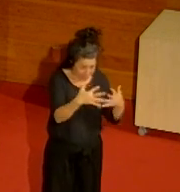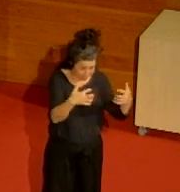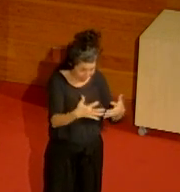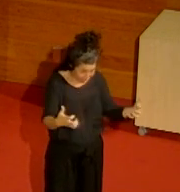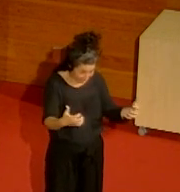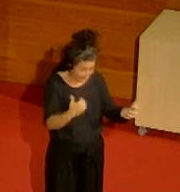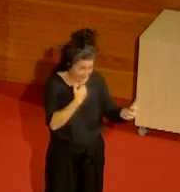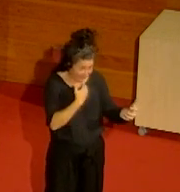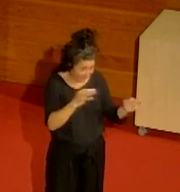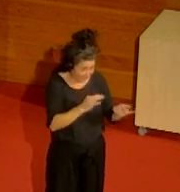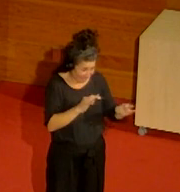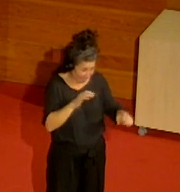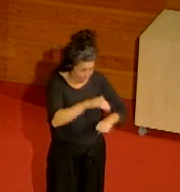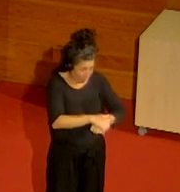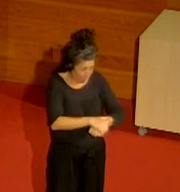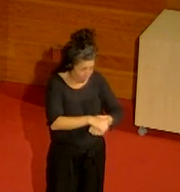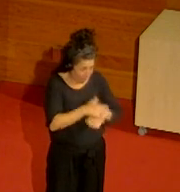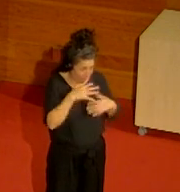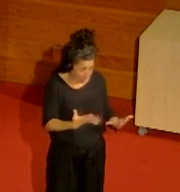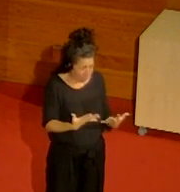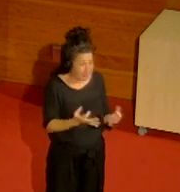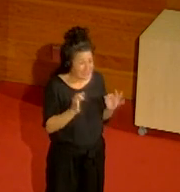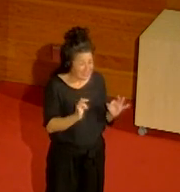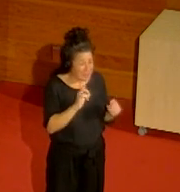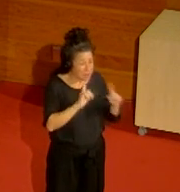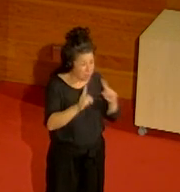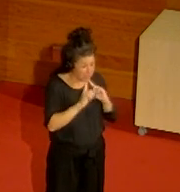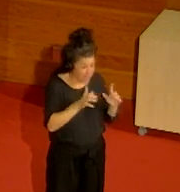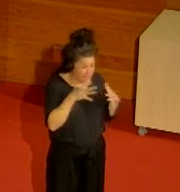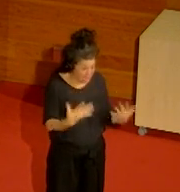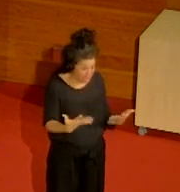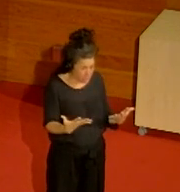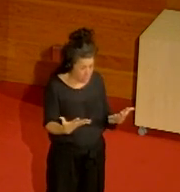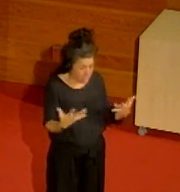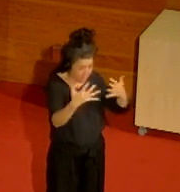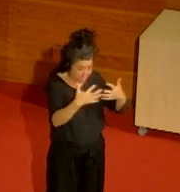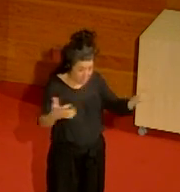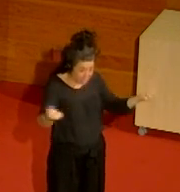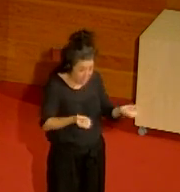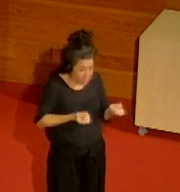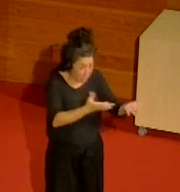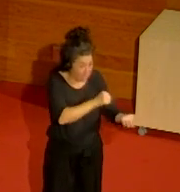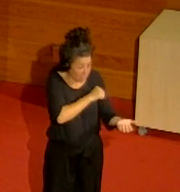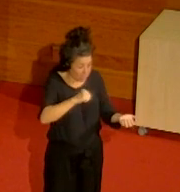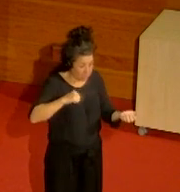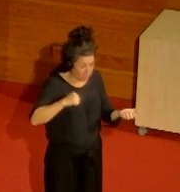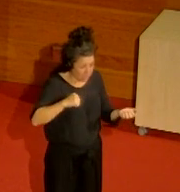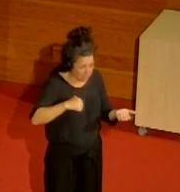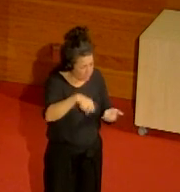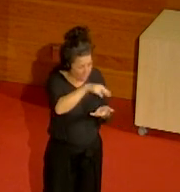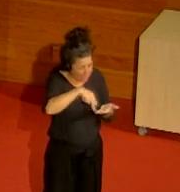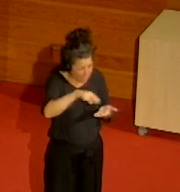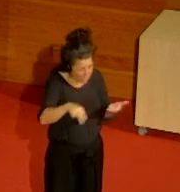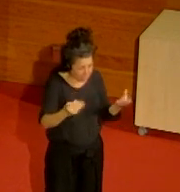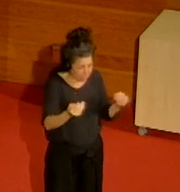estos momentos y de hecho en las protestas esta frase de la declaración de Independencia se ha leído en muchos de